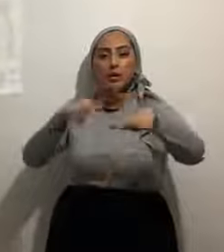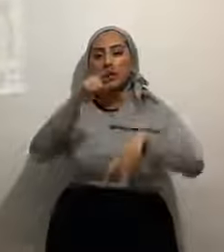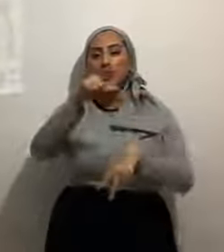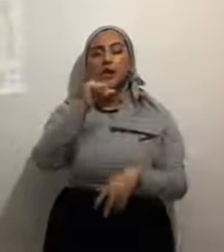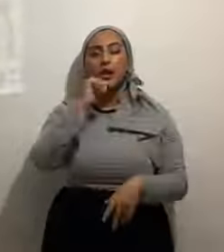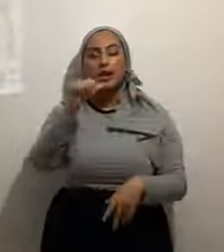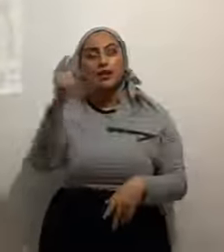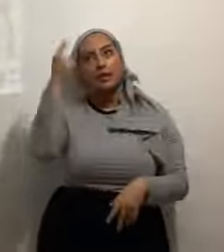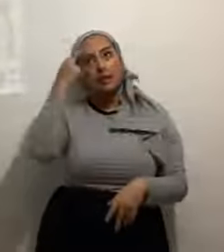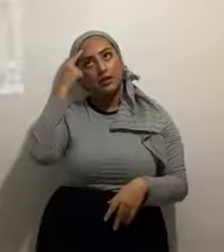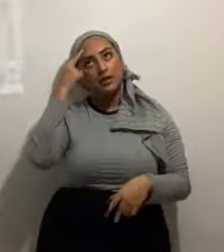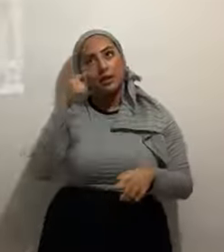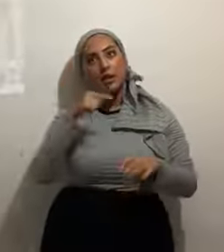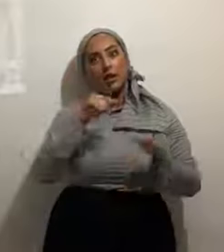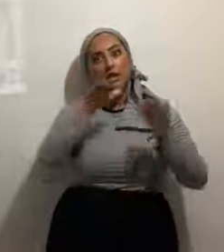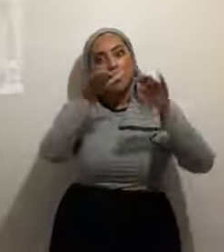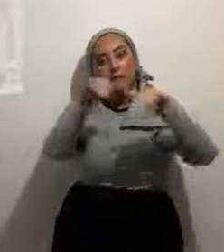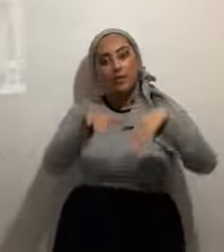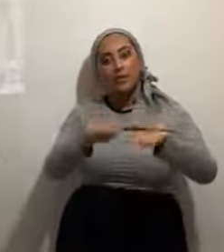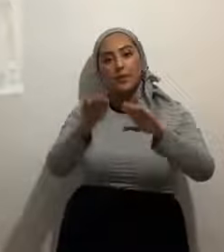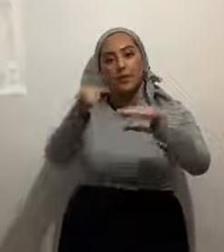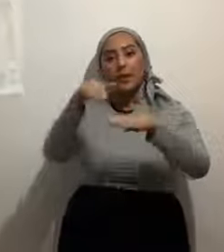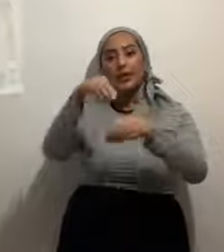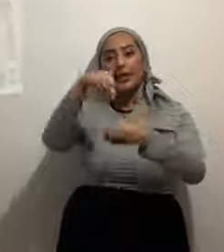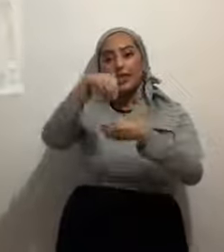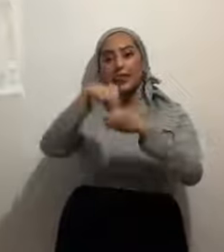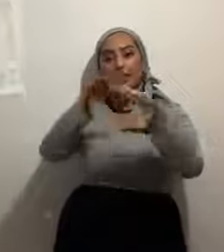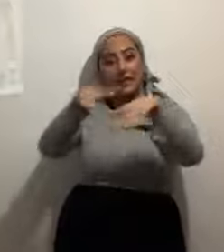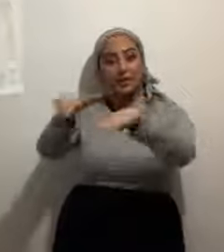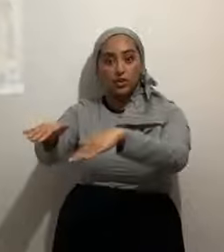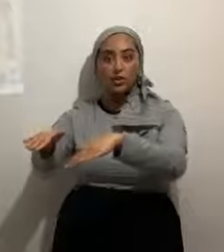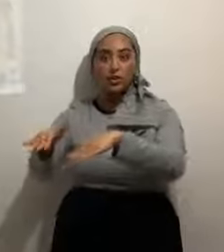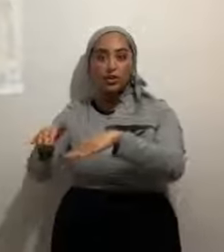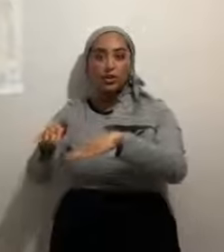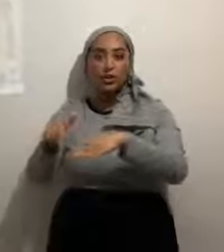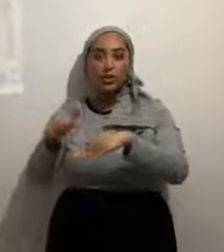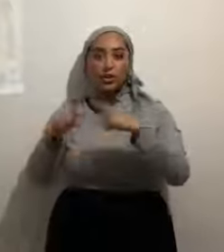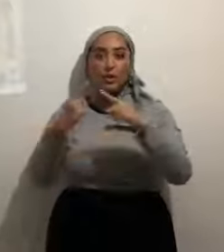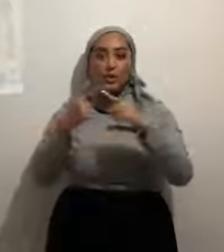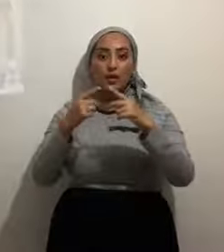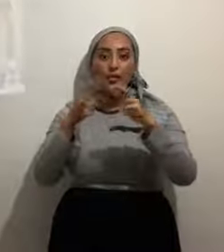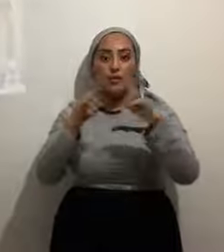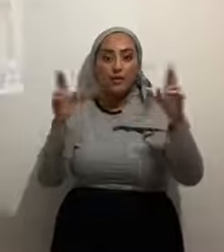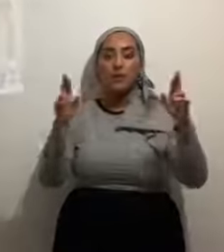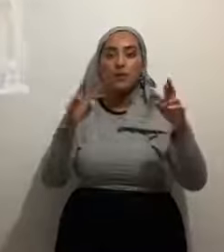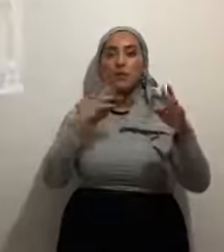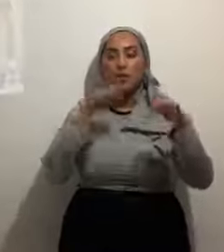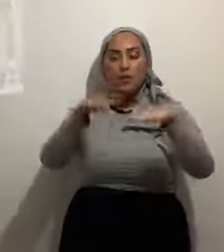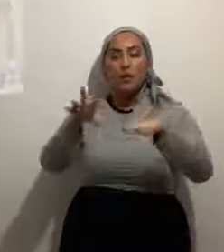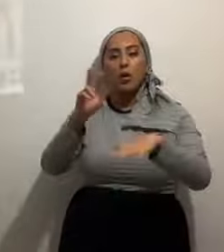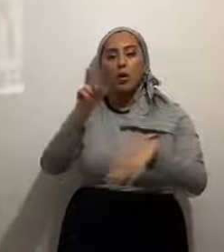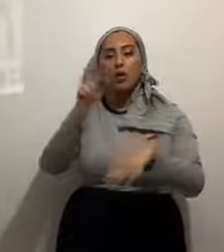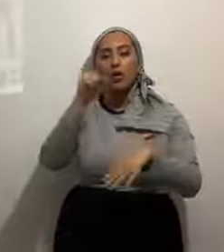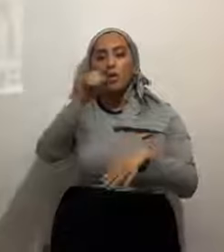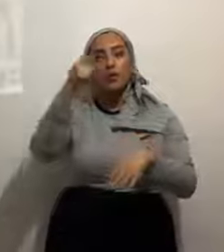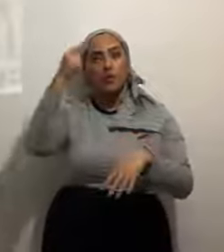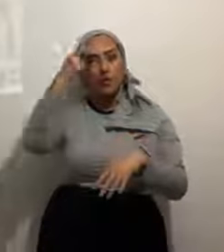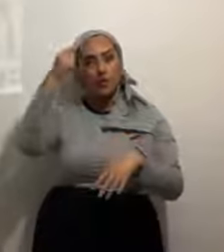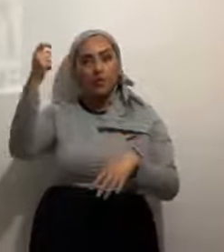olas en la playa, cuando ya se rompe la ola. No. El mar,